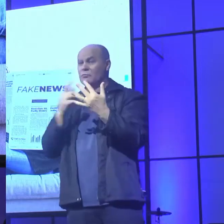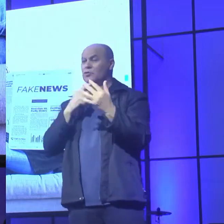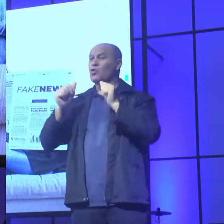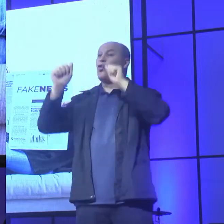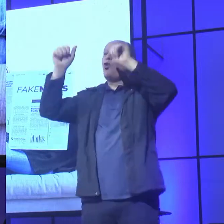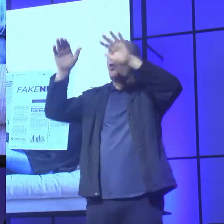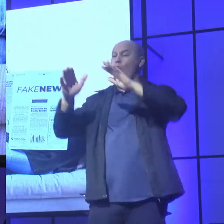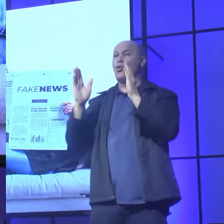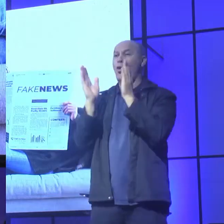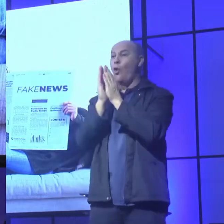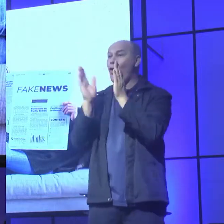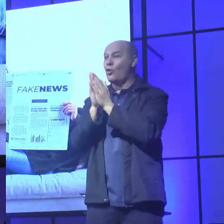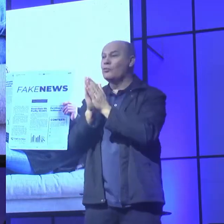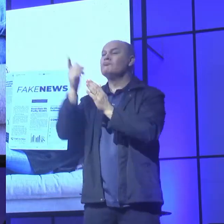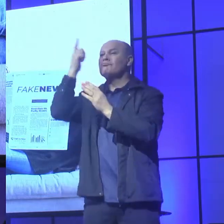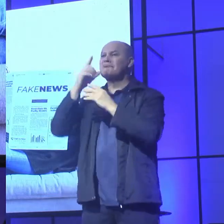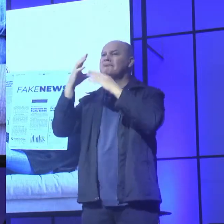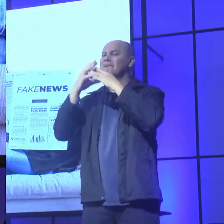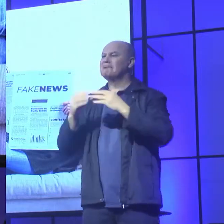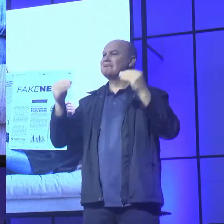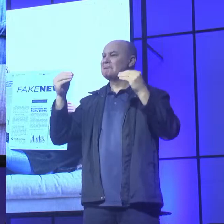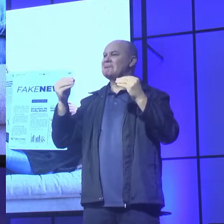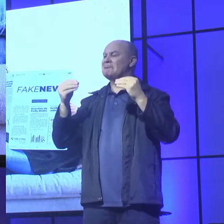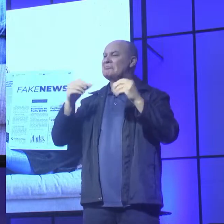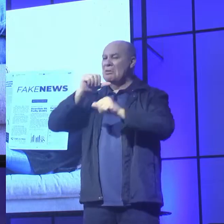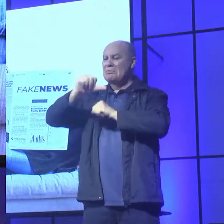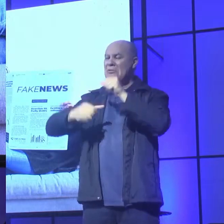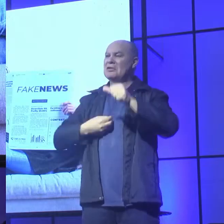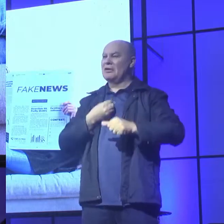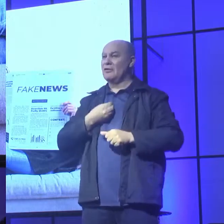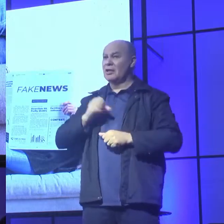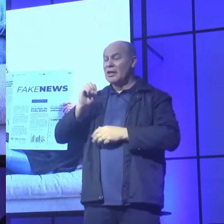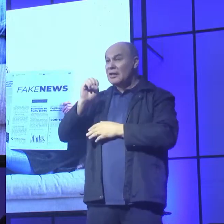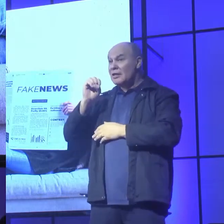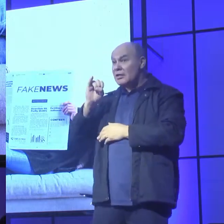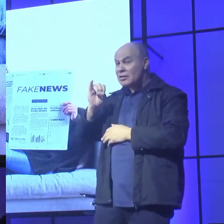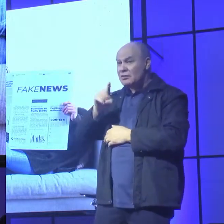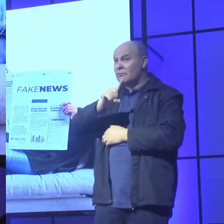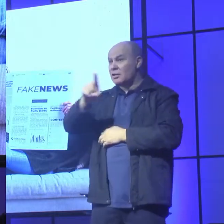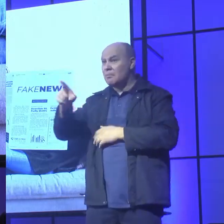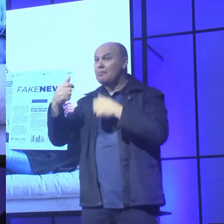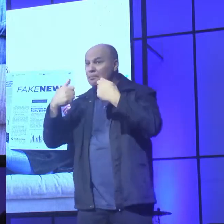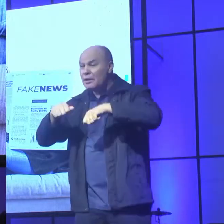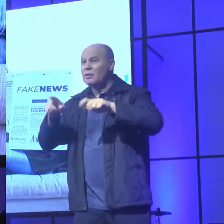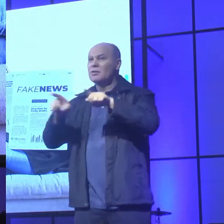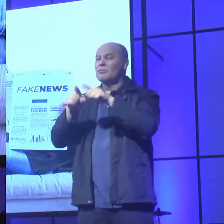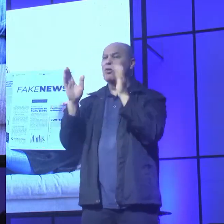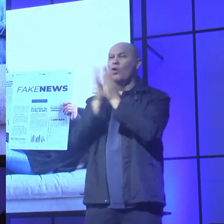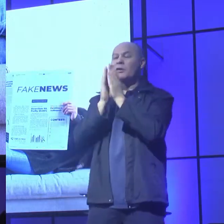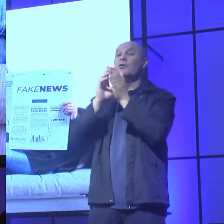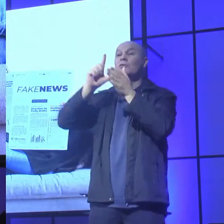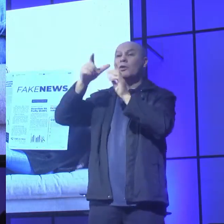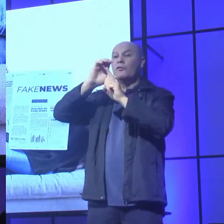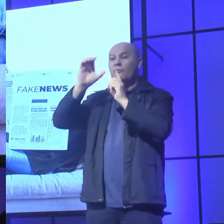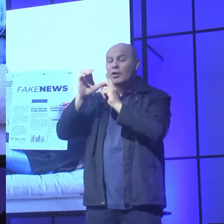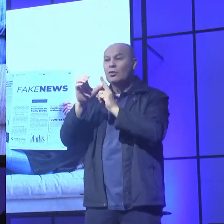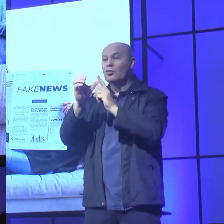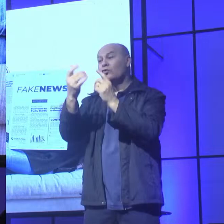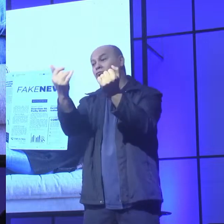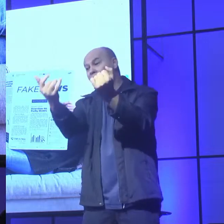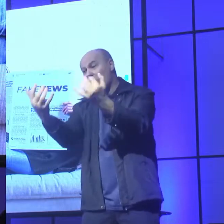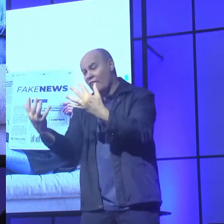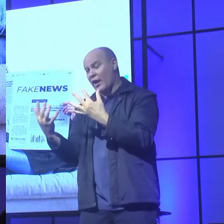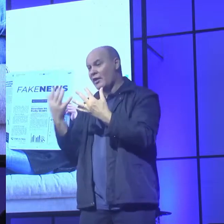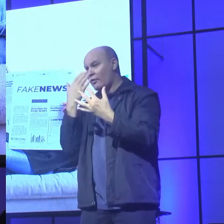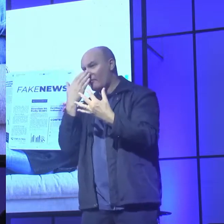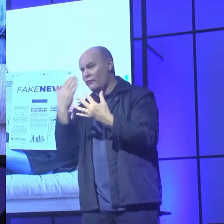está convidado a sair do seu lugar e vir aqui à frente, nós vamos orar. E você que não deseja fazer isso, nós estamos então despedidos na